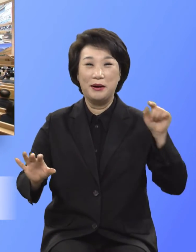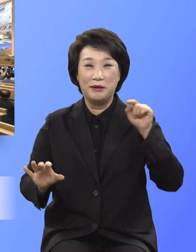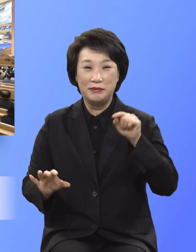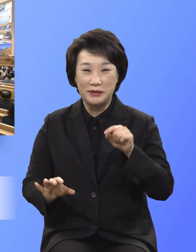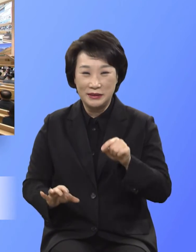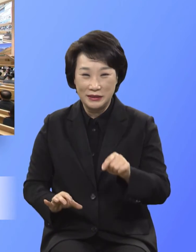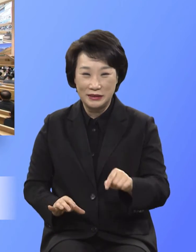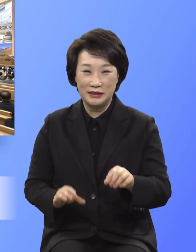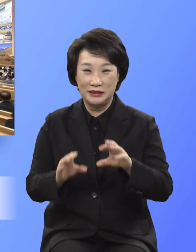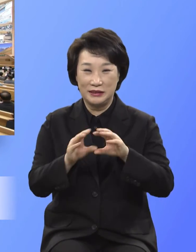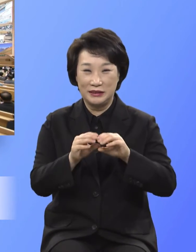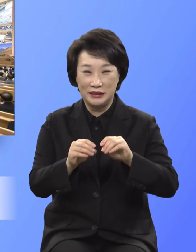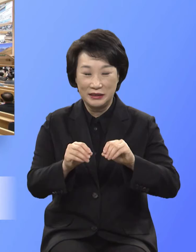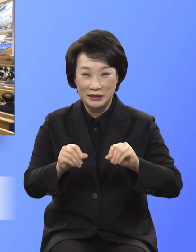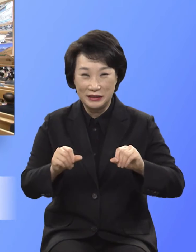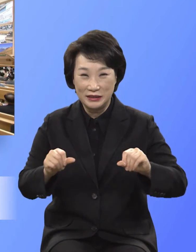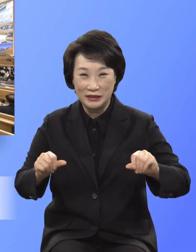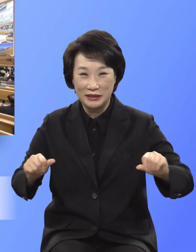주저없이